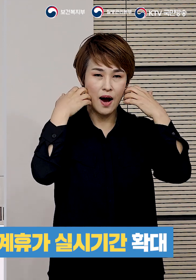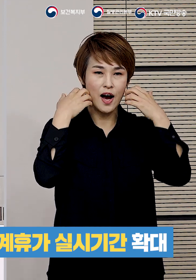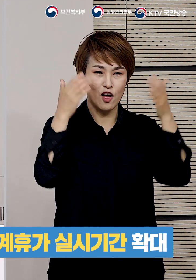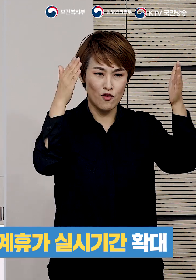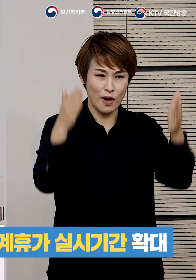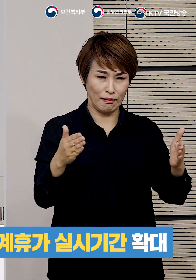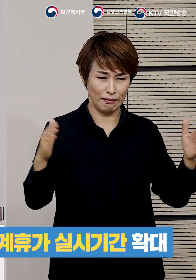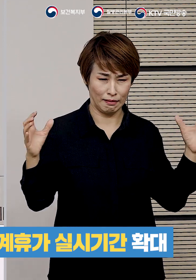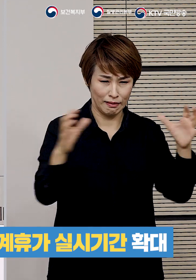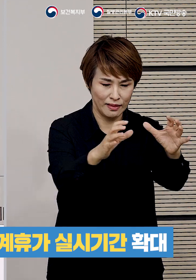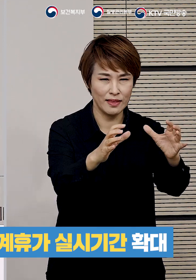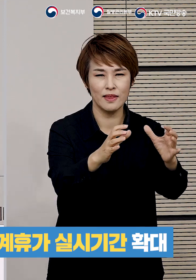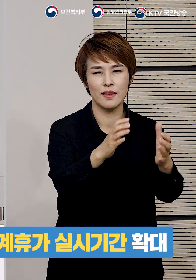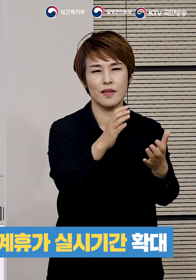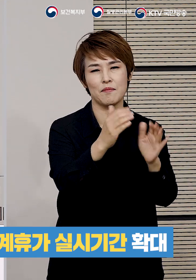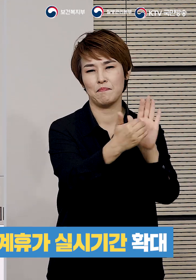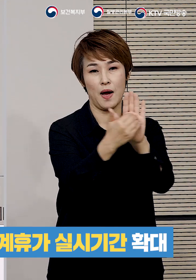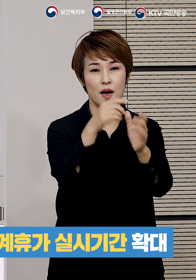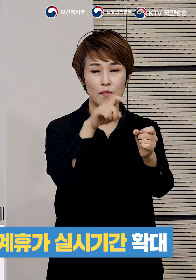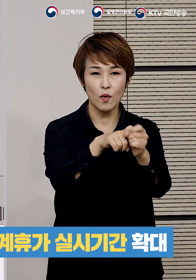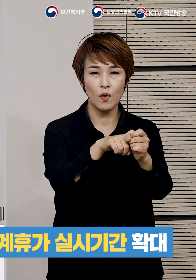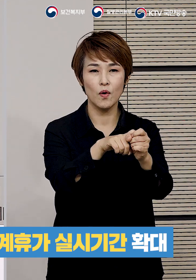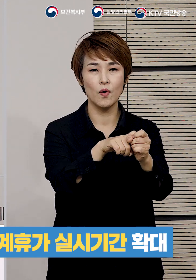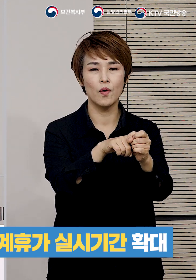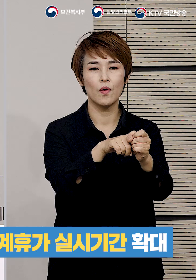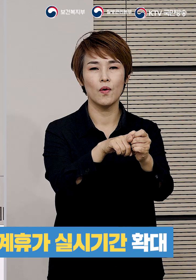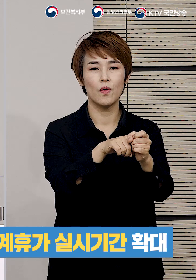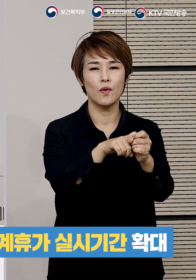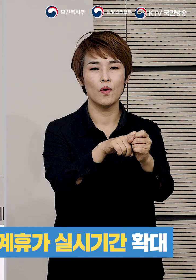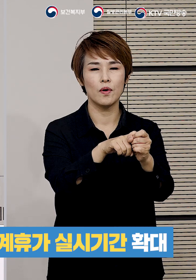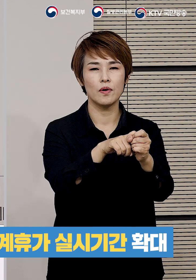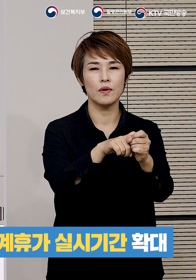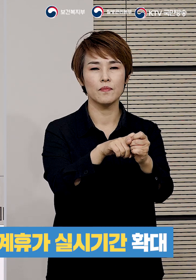특정 시기에 집중되지 않고 공직사회의